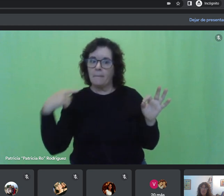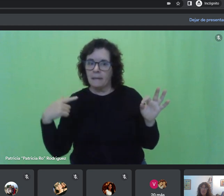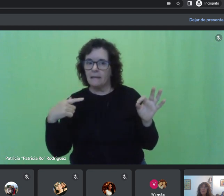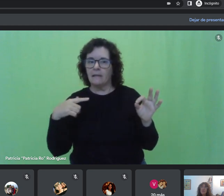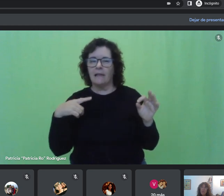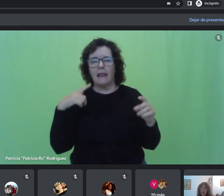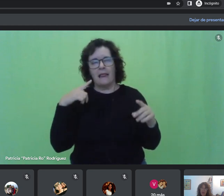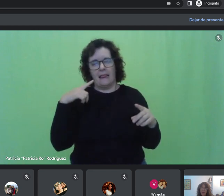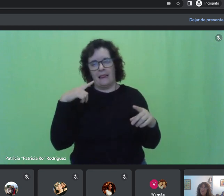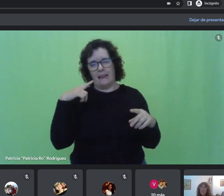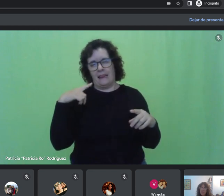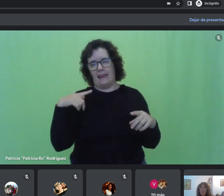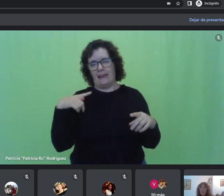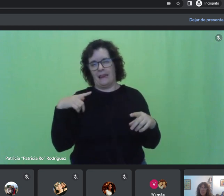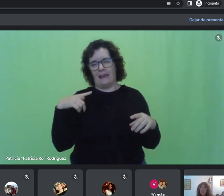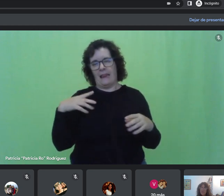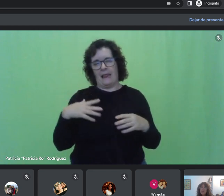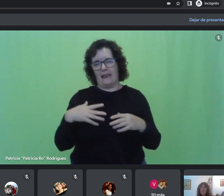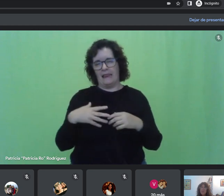aprovechar. Bien.